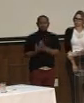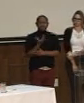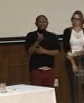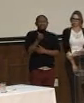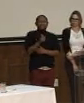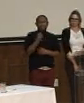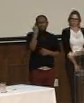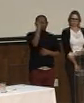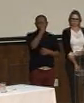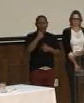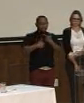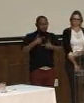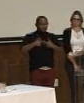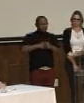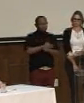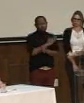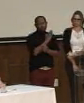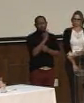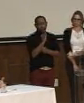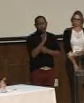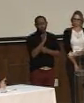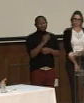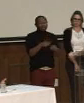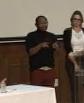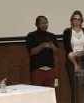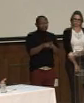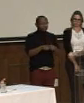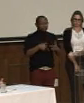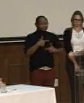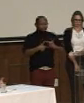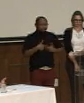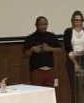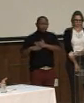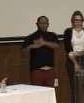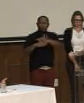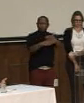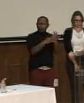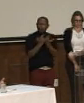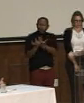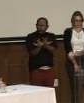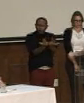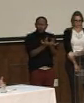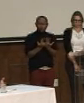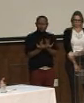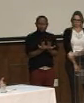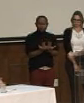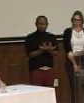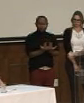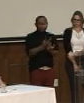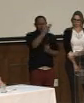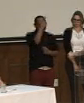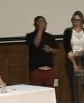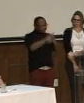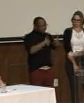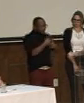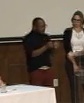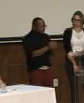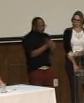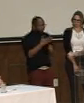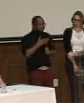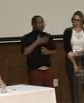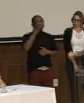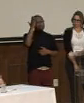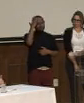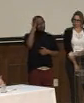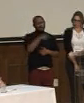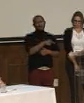horas. Nós vamos trabalhar também pela igualdade de condições. As pessoas que trabalharam comigo sabem que eu sempre